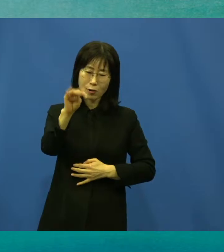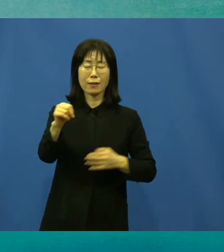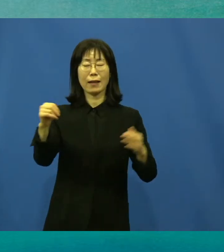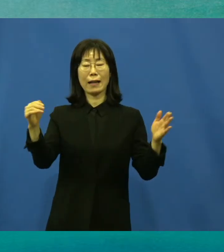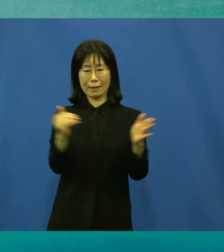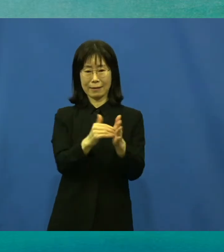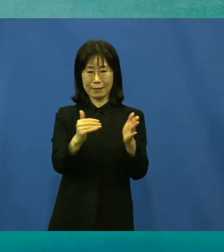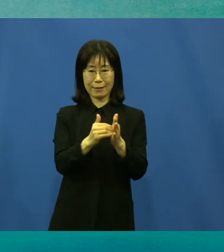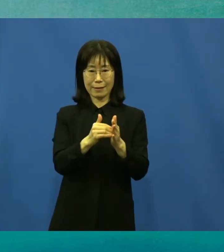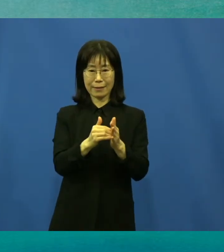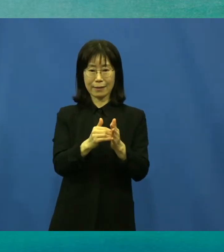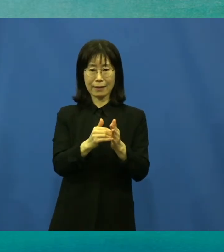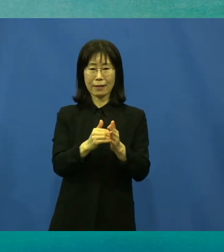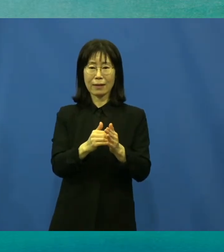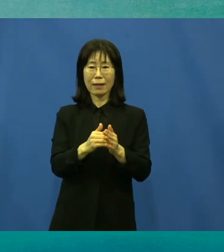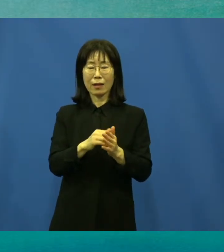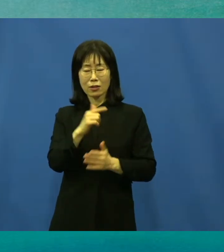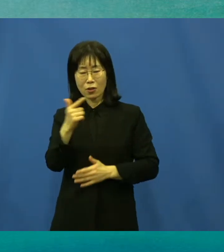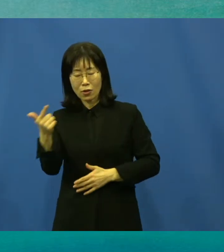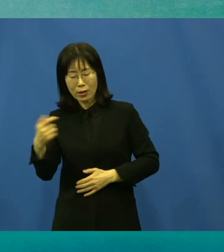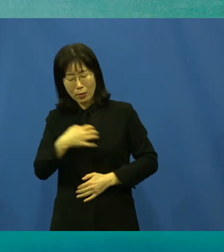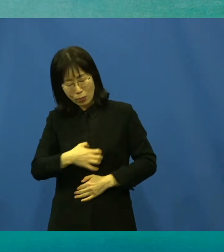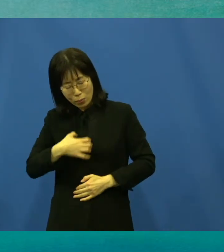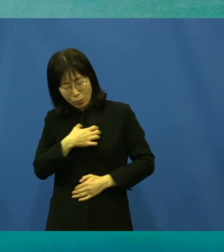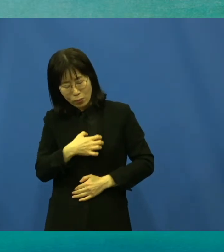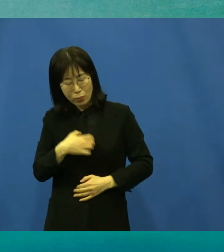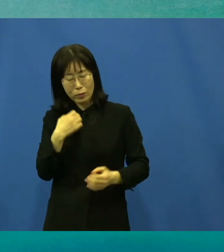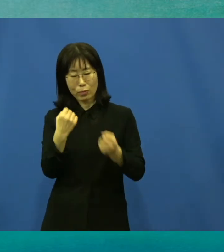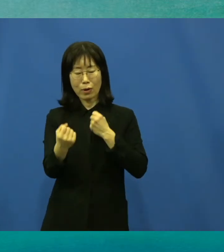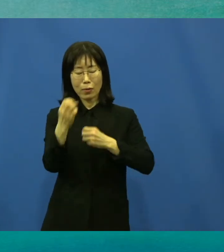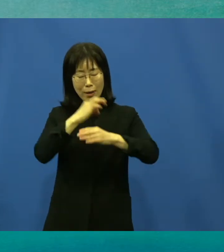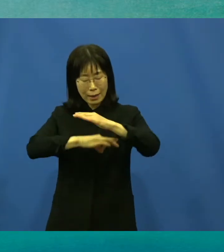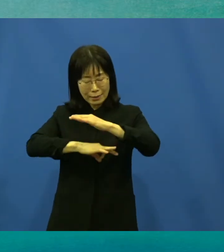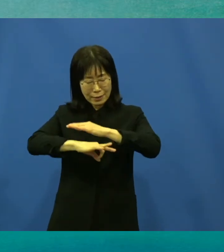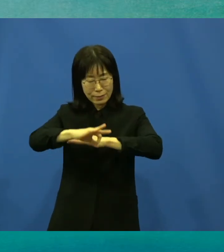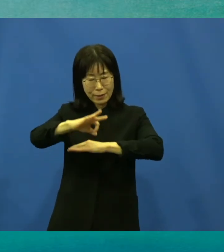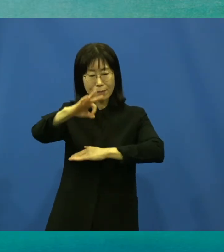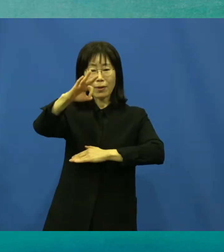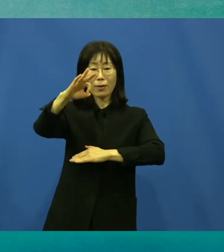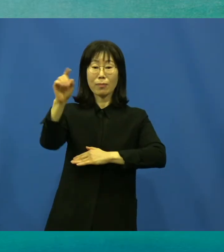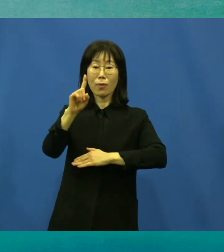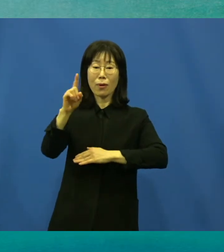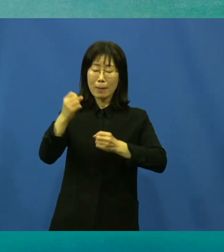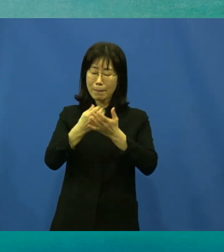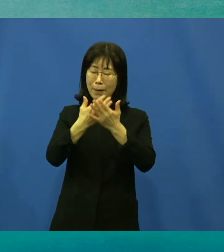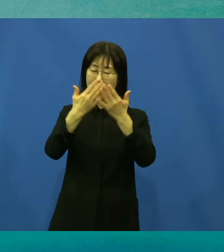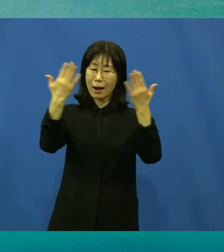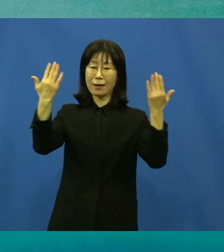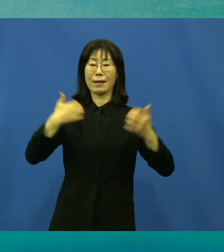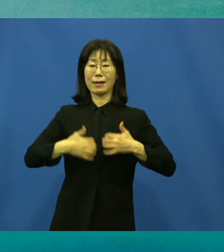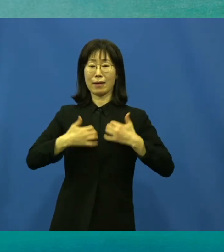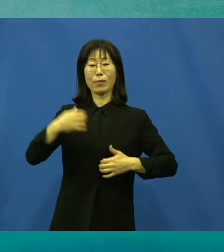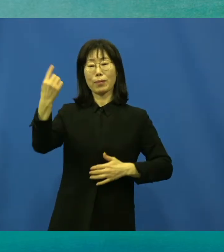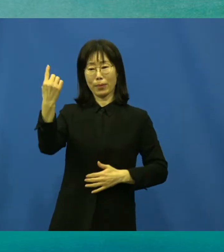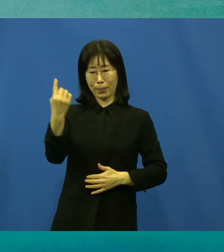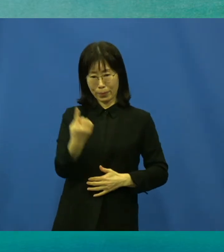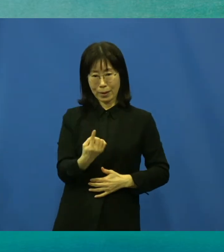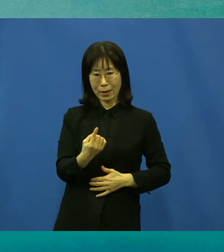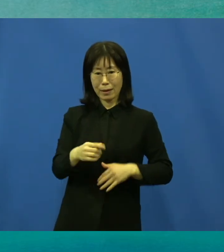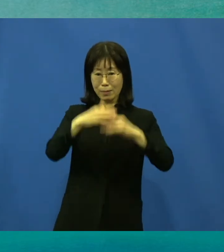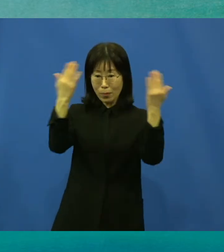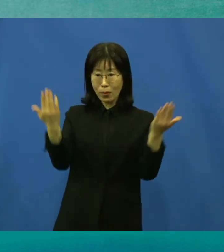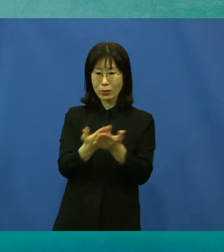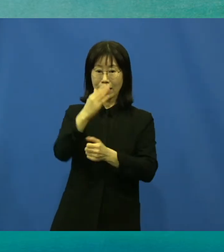것. 그 끝을 하나님이 쥐고 계시고 우리의 구원은 하나님의 손에 달려